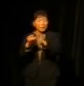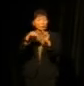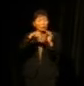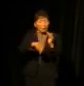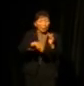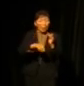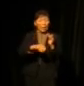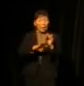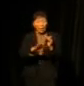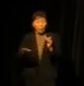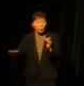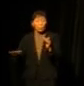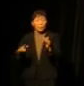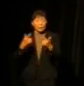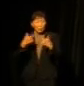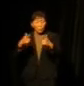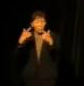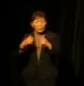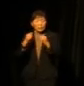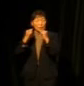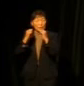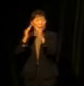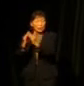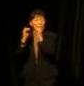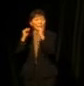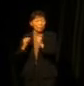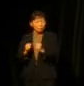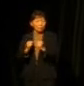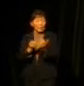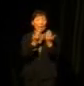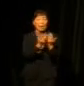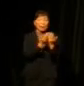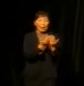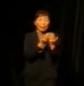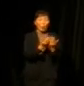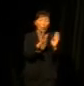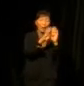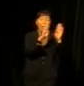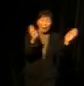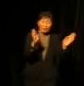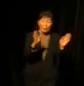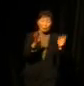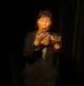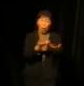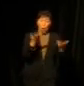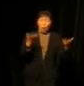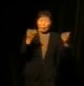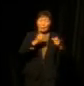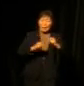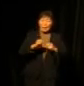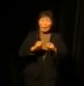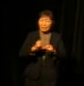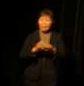て全然大変だということで、この学校が再開すると活気がつくんじゃないかっていうことで、無理